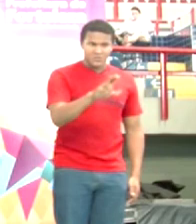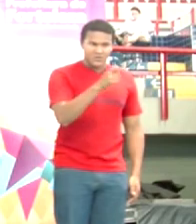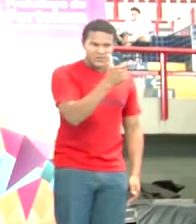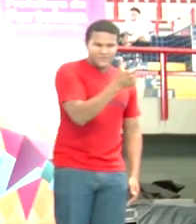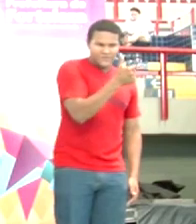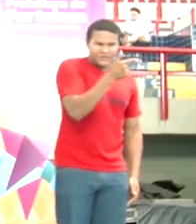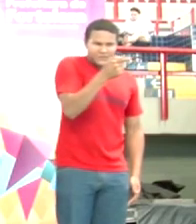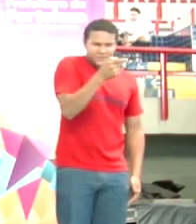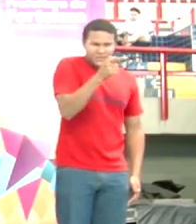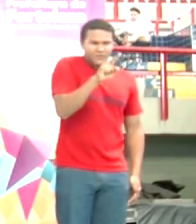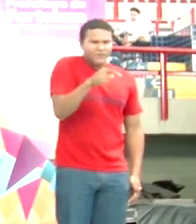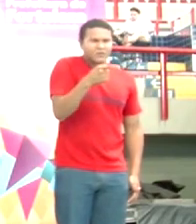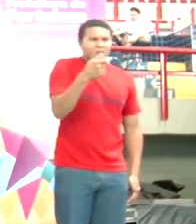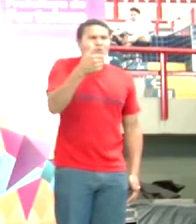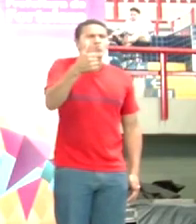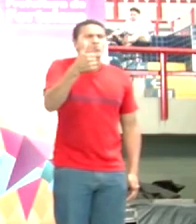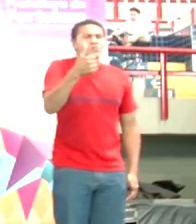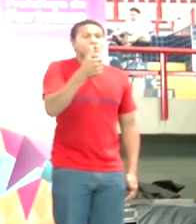27,1